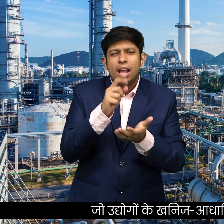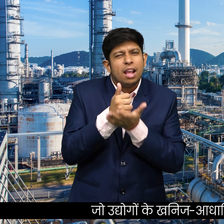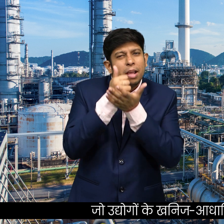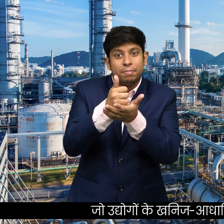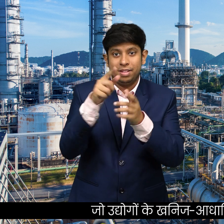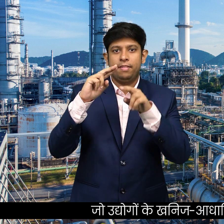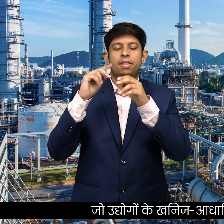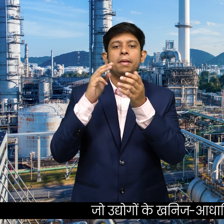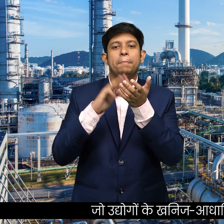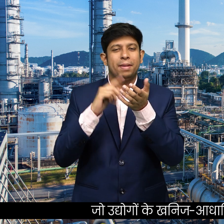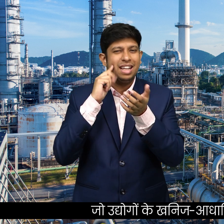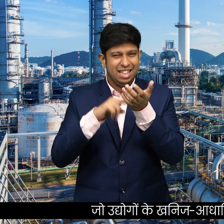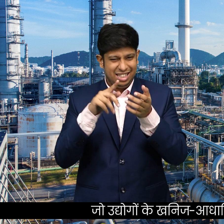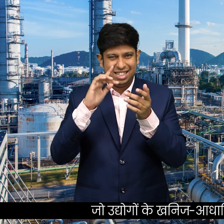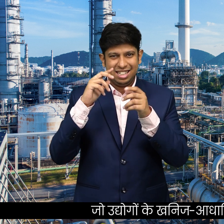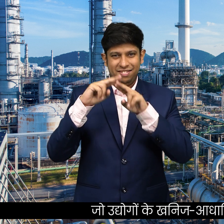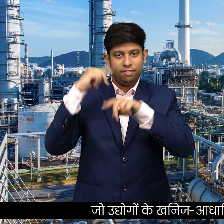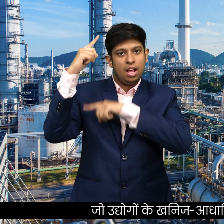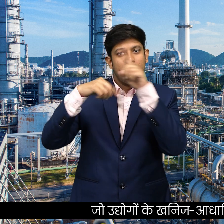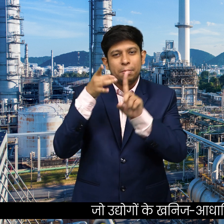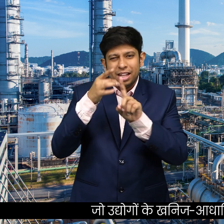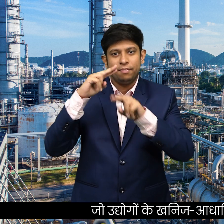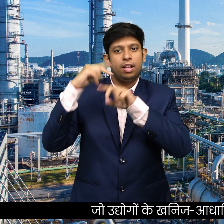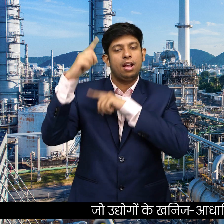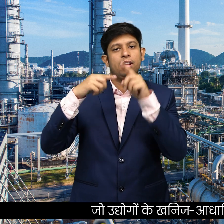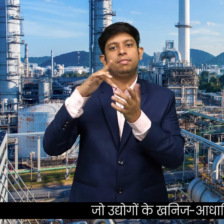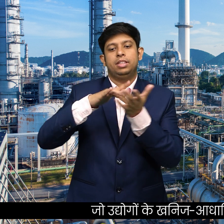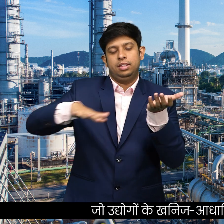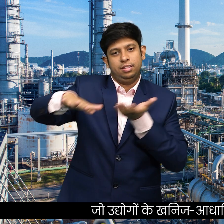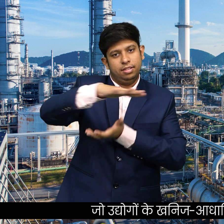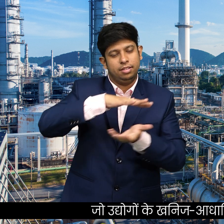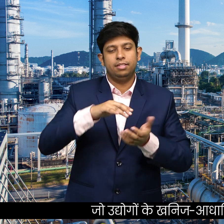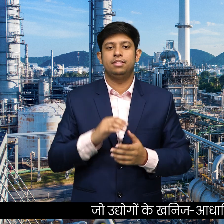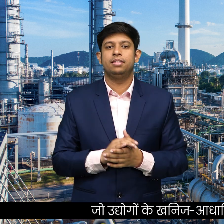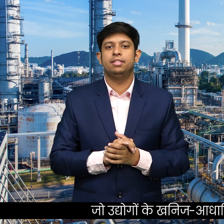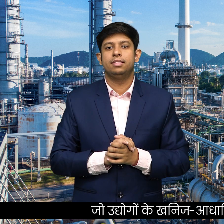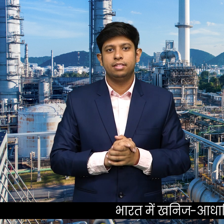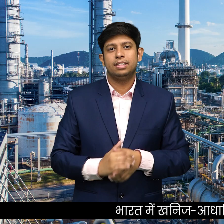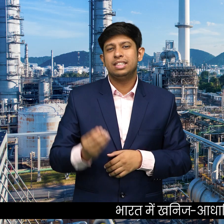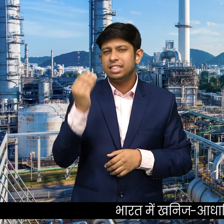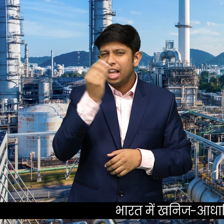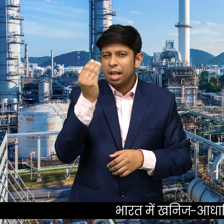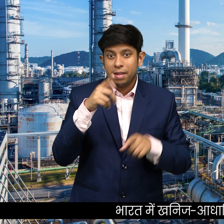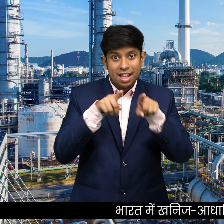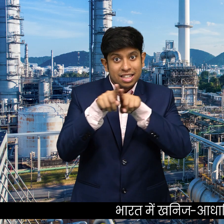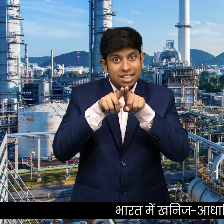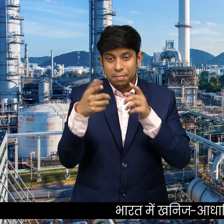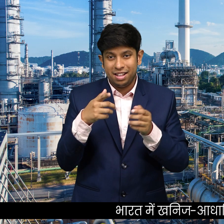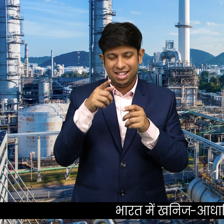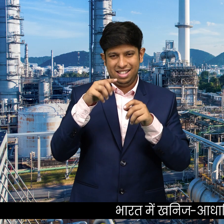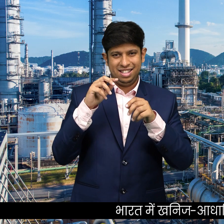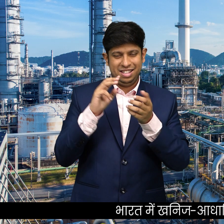जो उद्योग के खनिज आधारित स्थानीयकरण में मदद करते हैं। भारत में